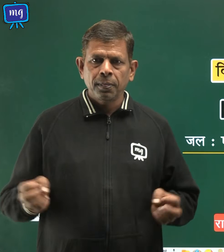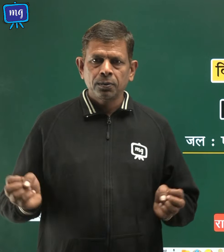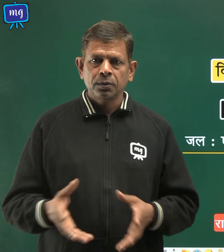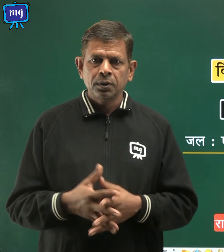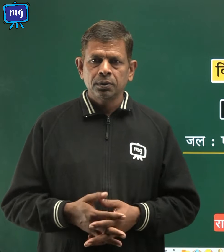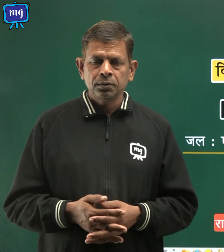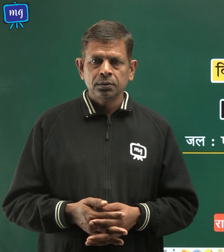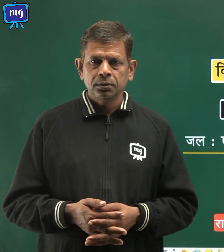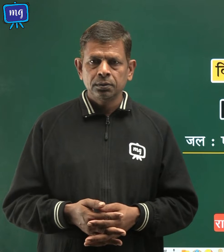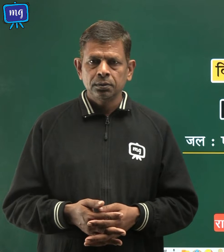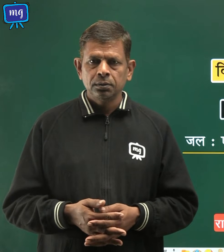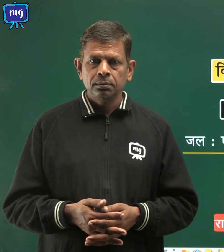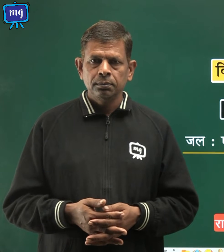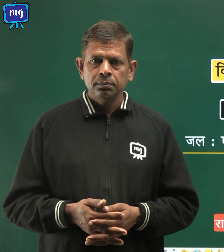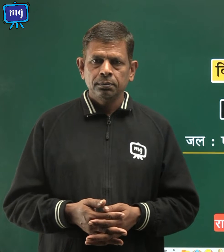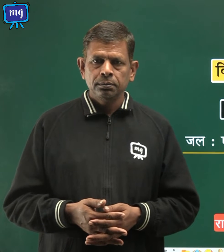करें।